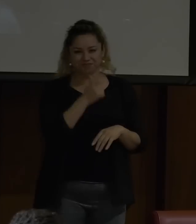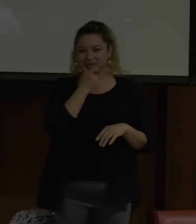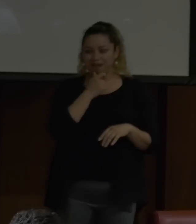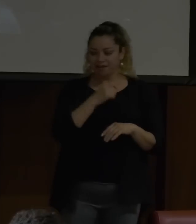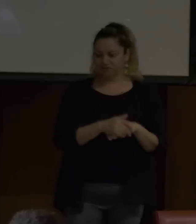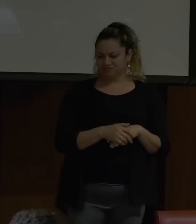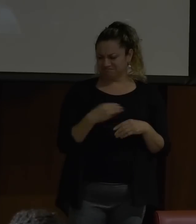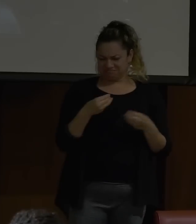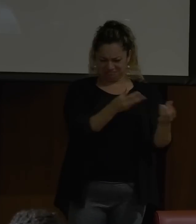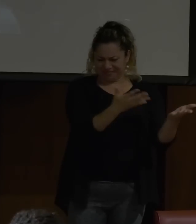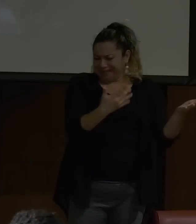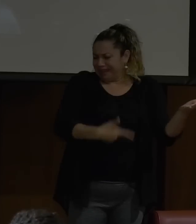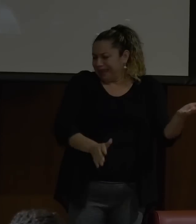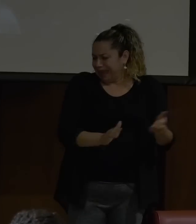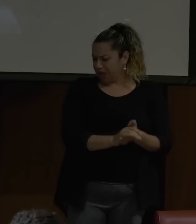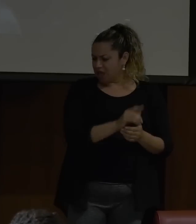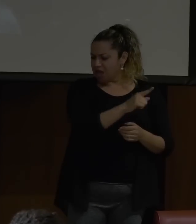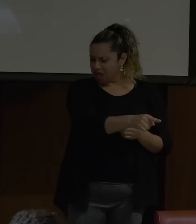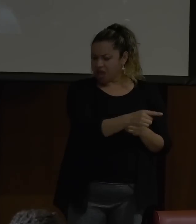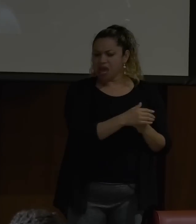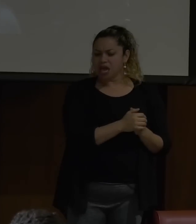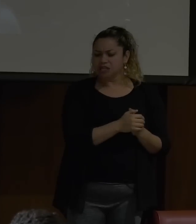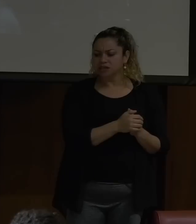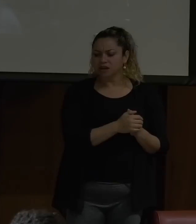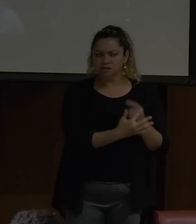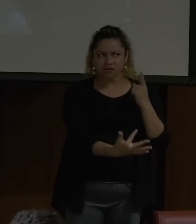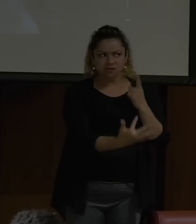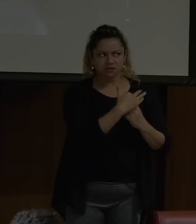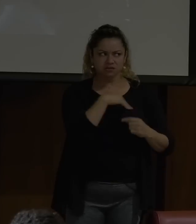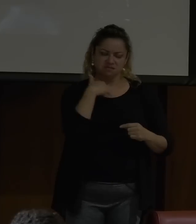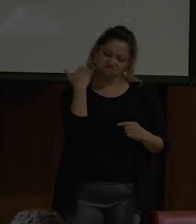¿y qué le voy a regalar si ella mató la gallina de los huevos de oro?